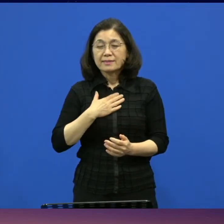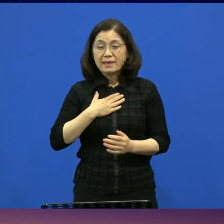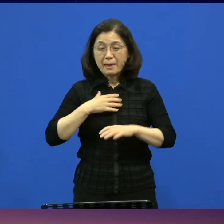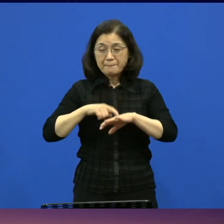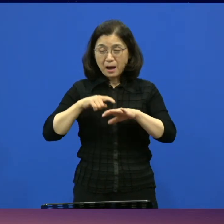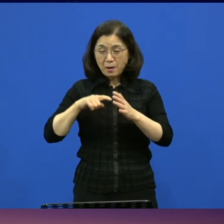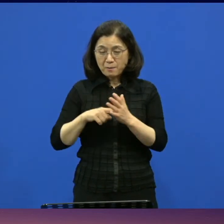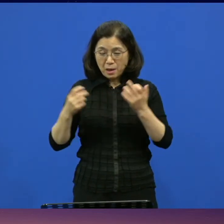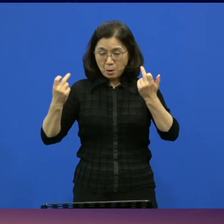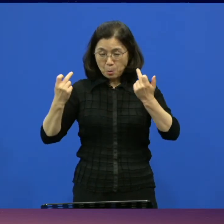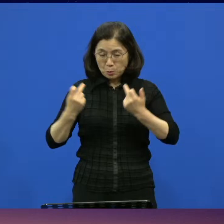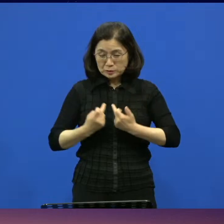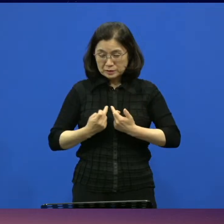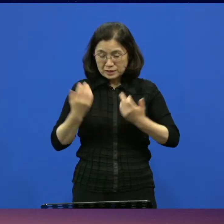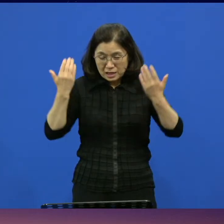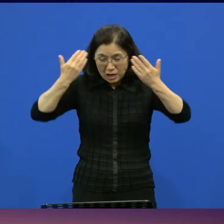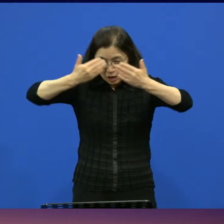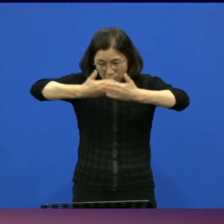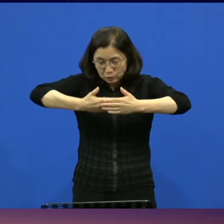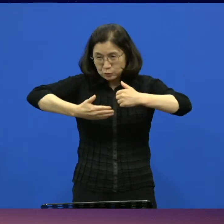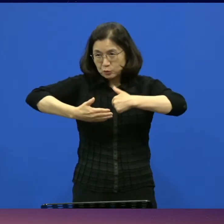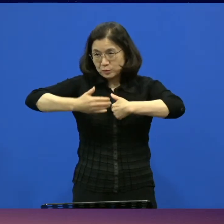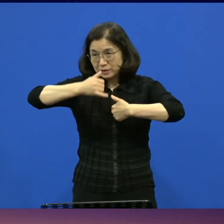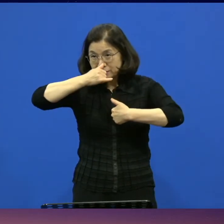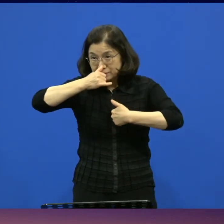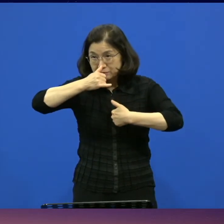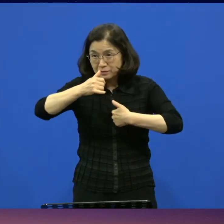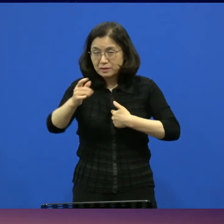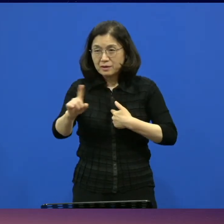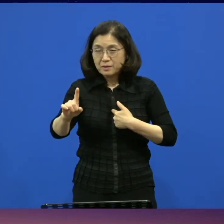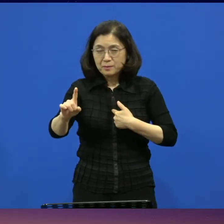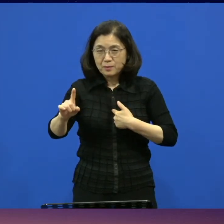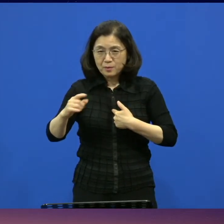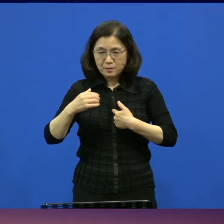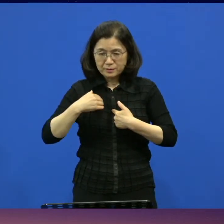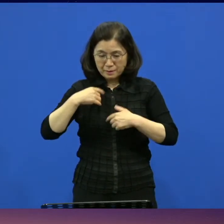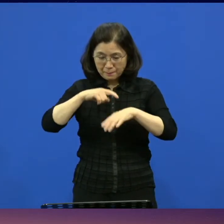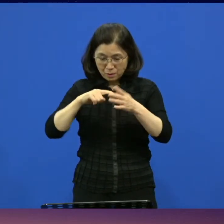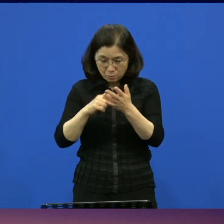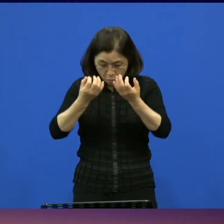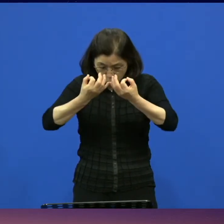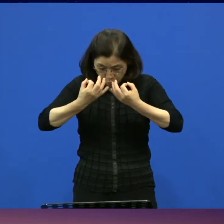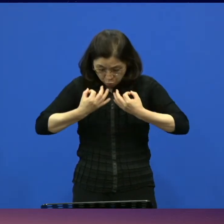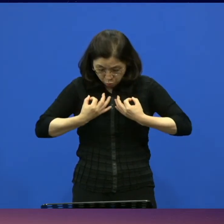어떤가요? 뭔가 이게 어둠이 드리워져 있는 거예요.